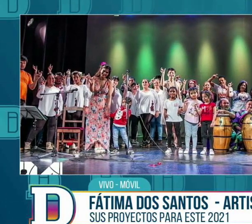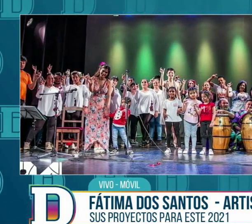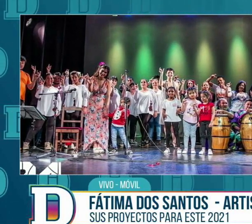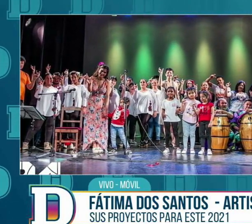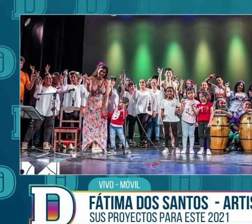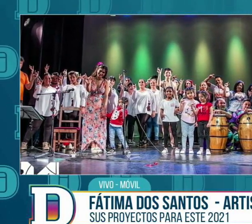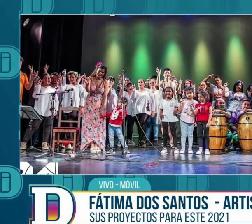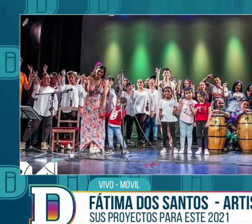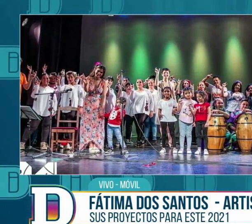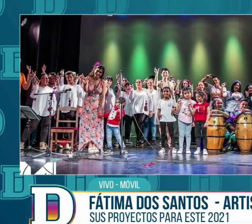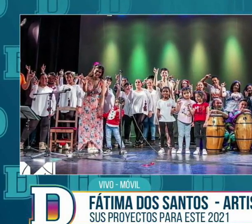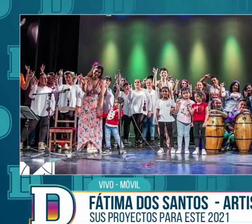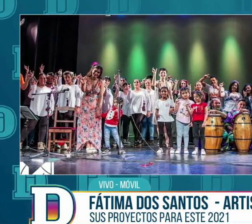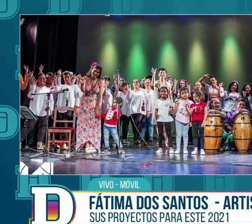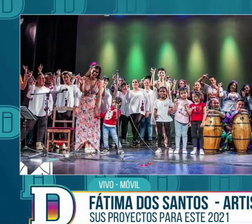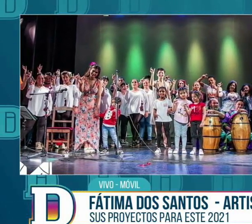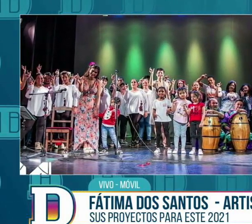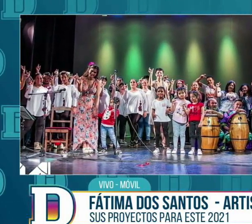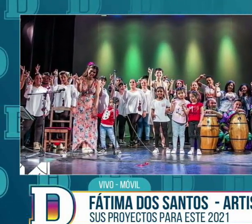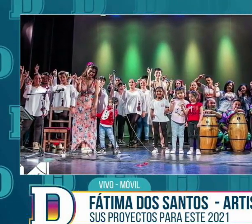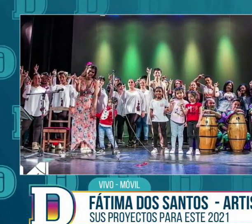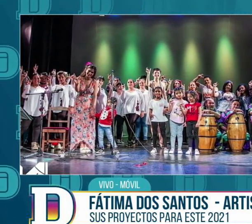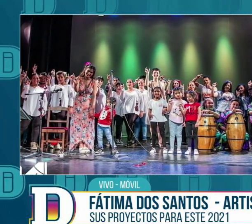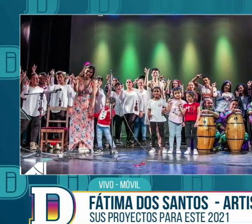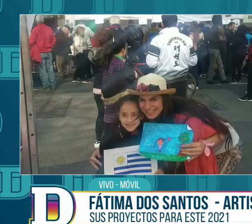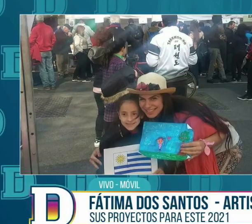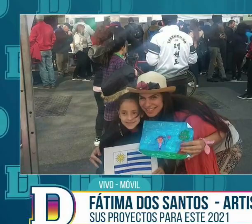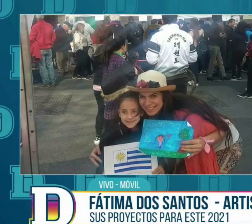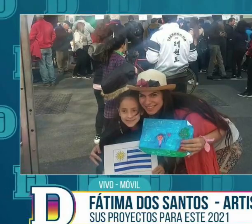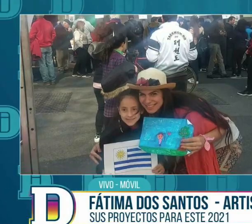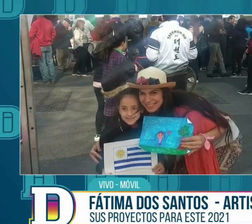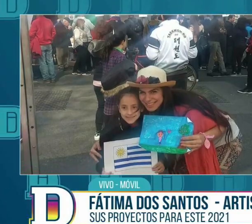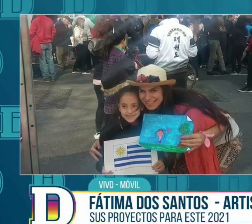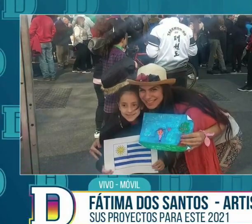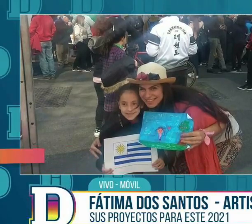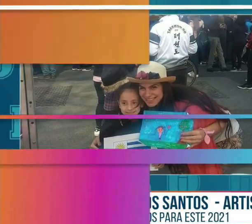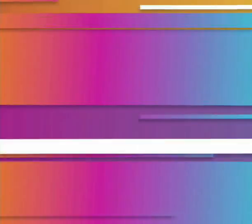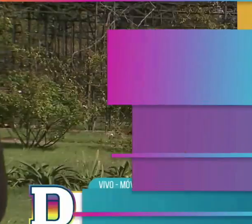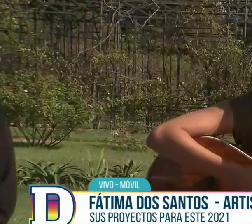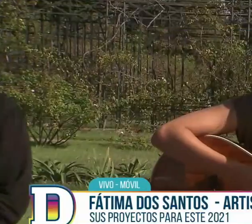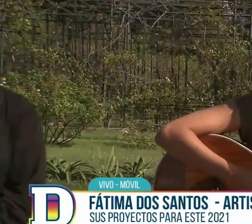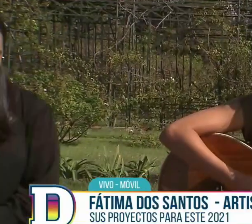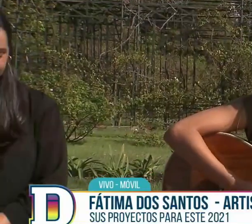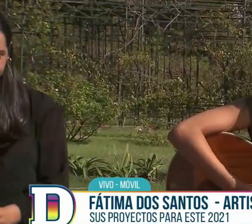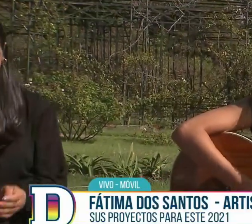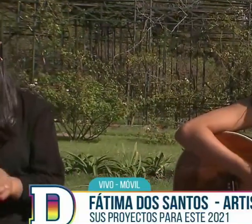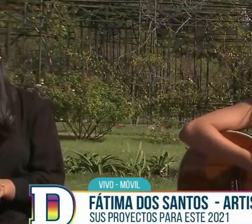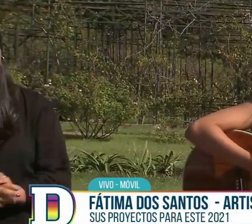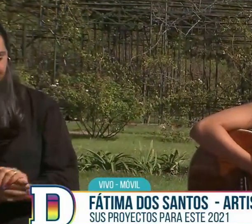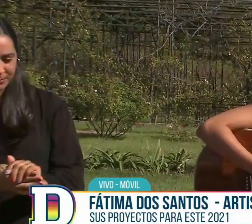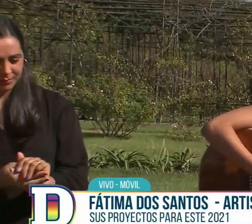videíto cantando cualquier canción de Marielena Walsh. Pueden cantarla, bailarla, crear poesía, hacer lo que